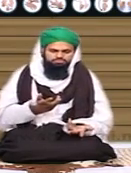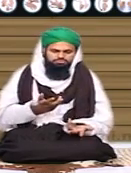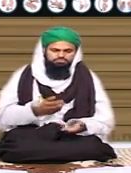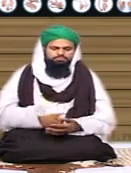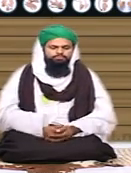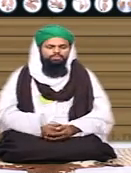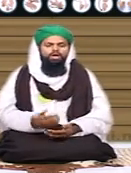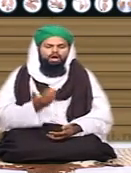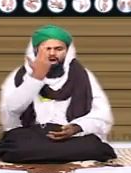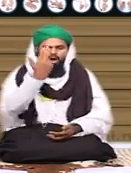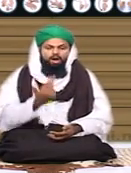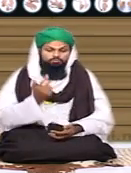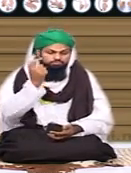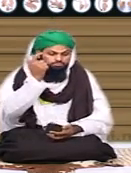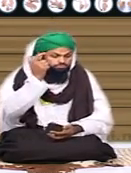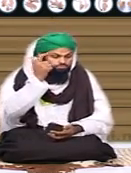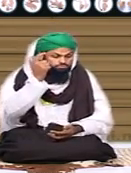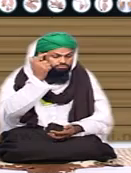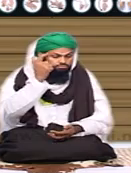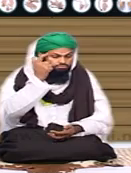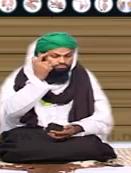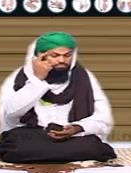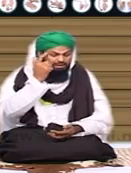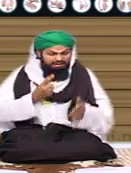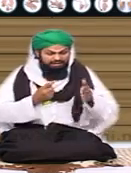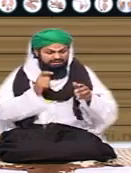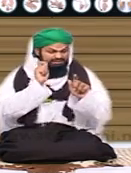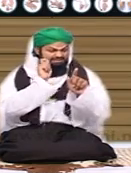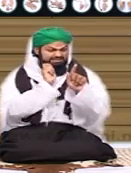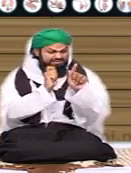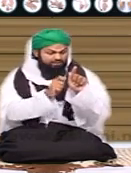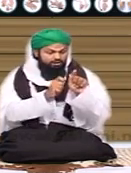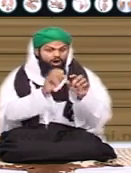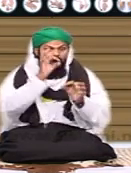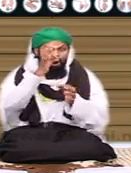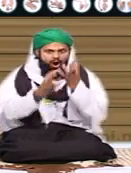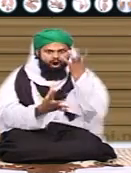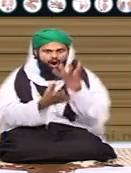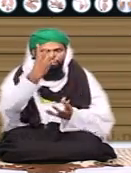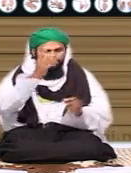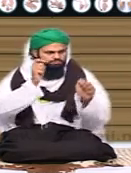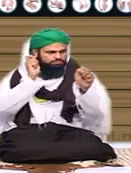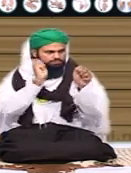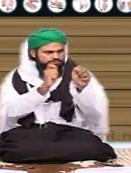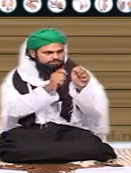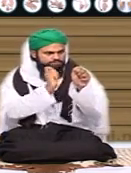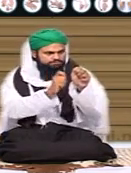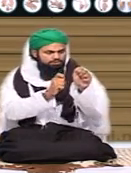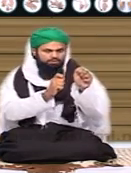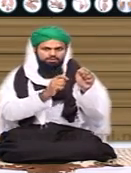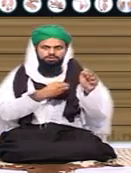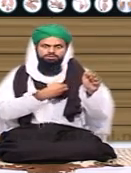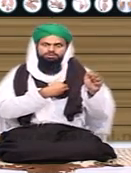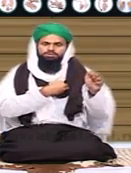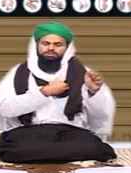نہیں, منہ پھیراتے. تو آپ ذرا سوچئے کہ کیل, اور وہ بھی آگ کی کیل,